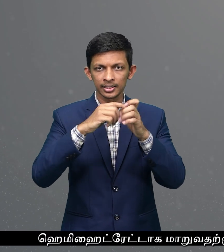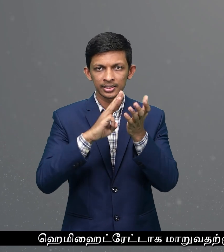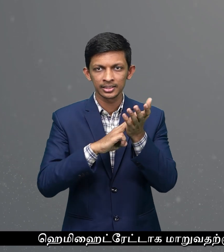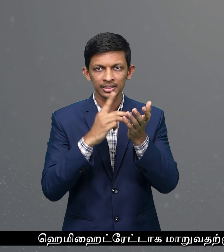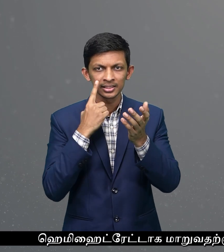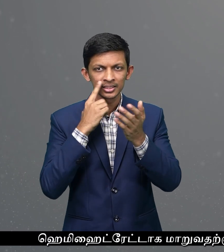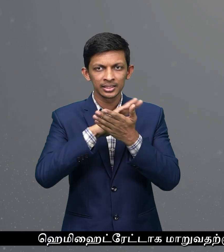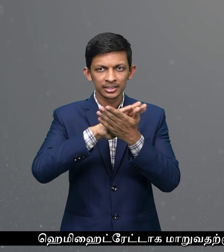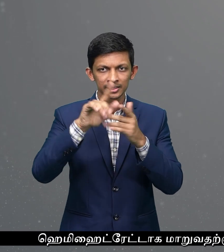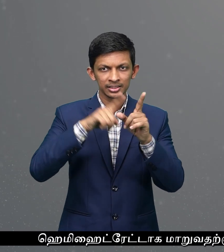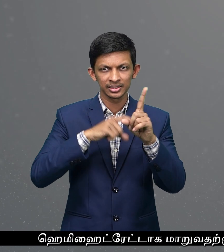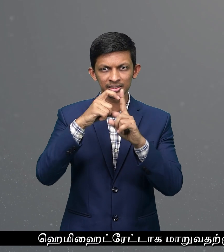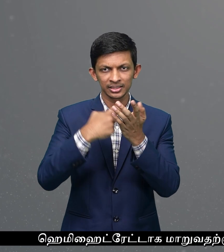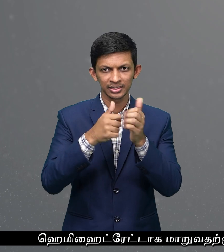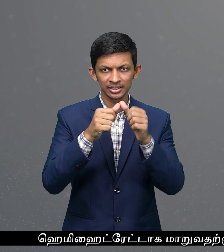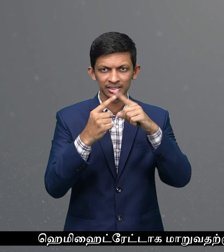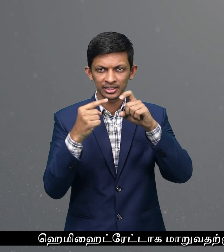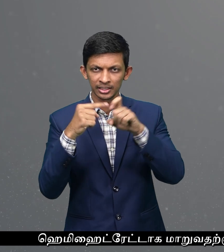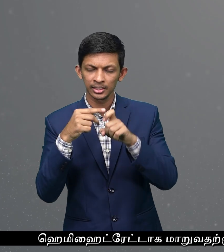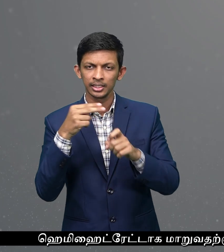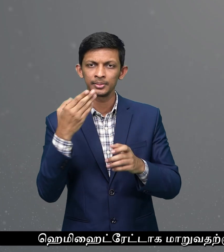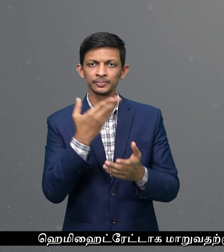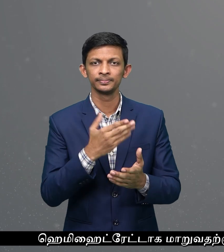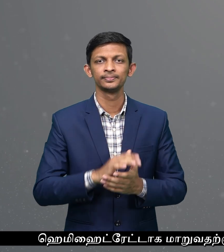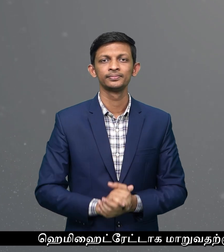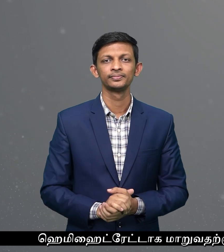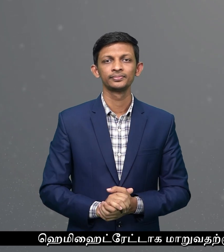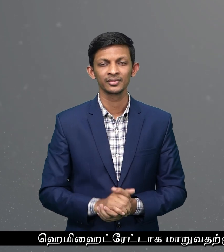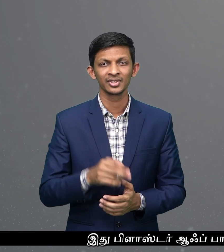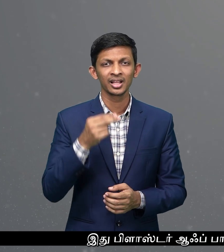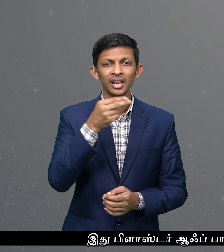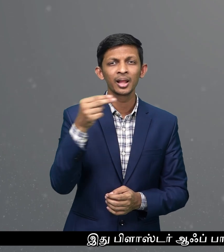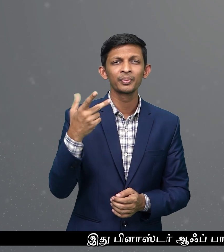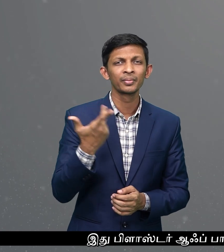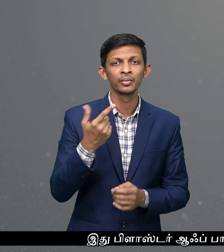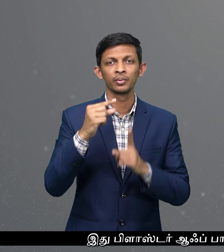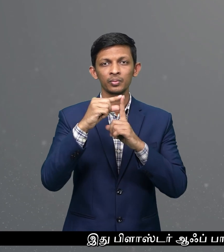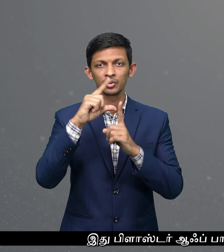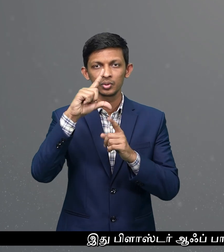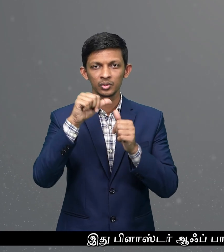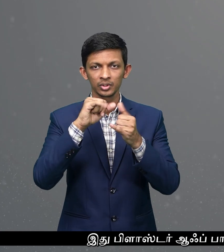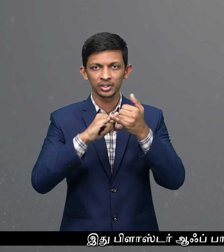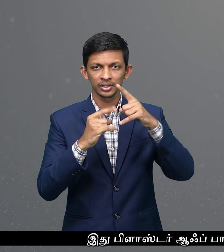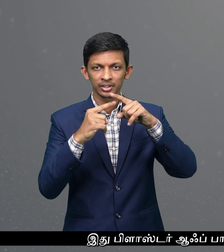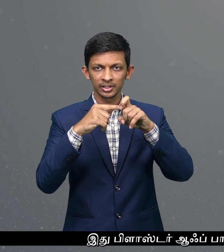ஹெமிஐட்ரேட்டாக மாற்றுவதற்கு நீர் மூலக்கூறுகளை ஓரளவு இழக்கிறது. இது பிளாஸ்டர் ஆஃப் பாரிஸ் என்று